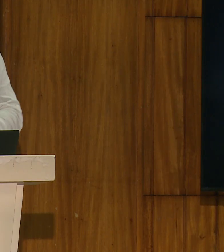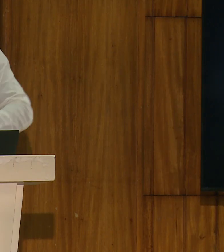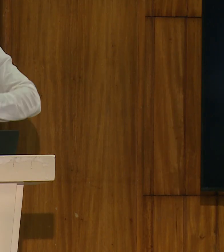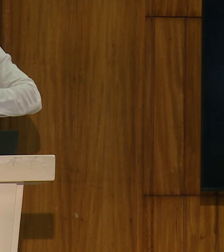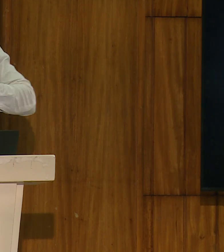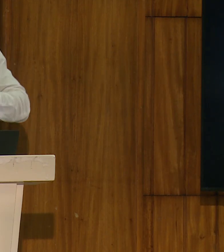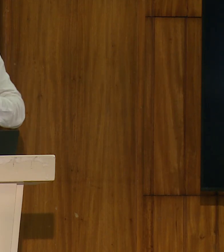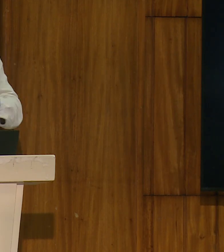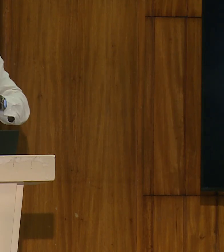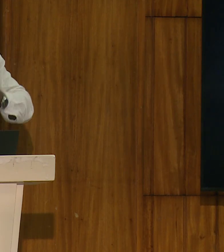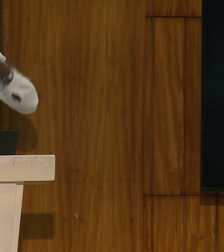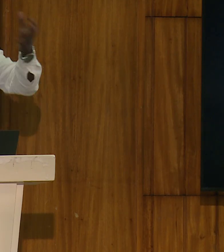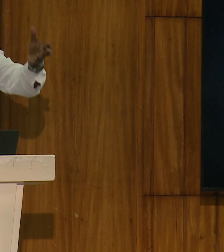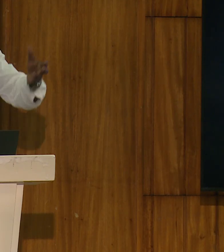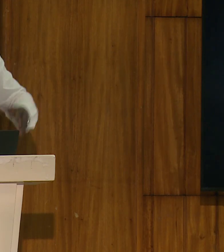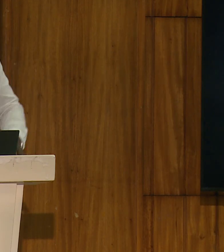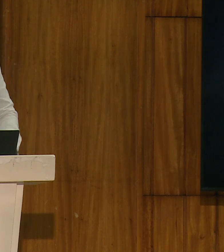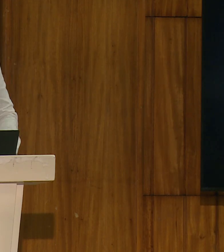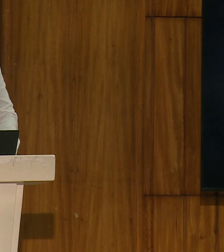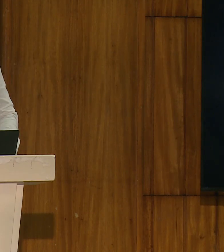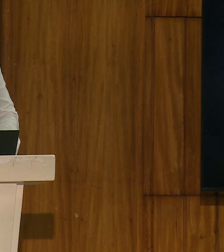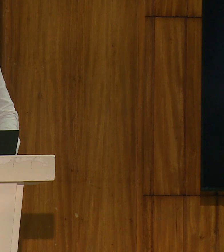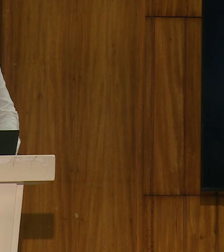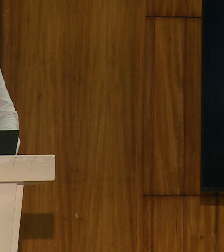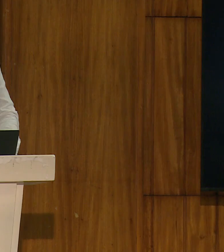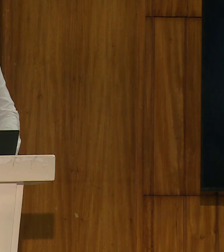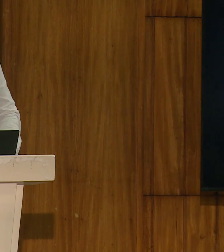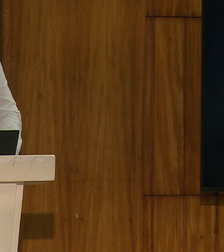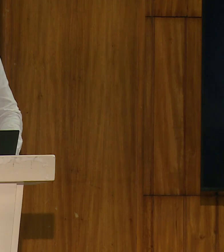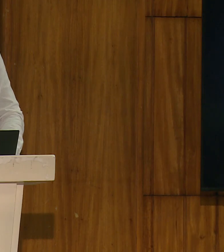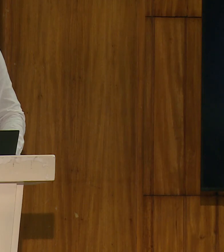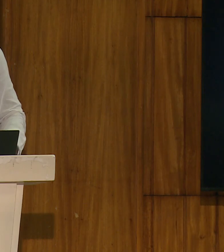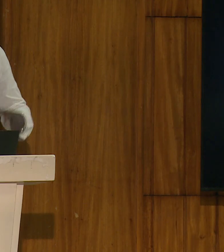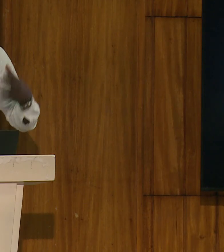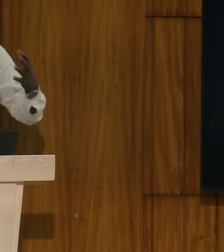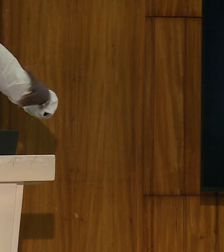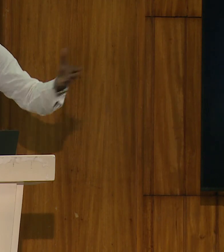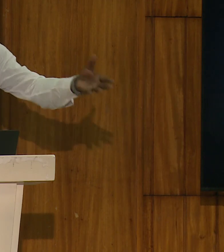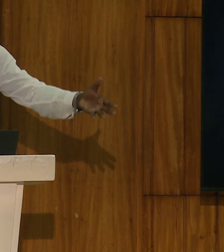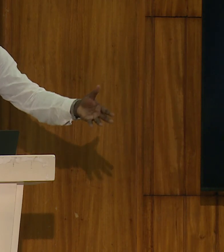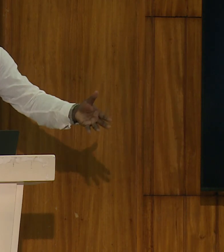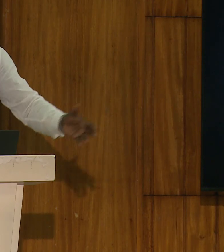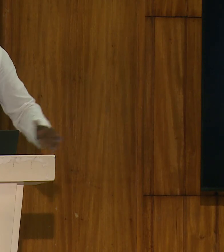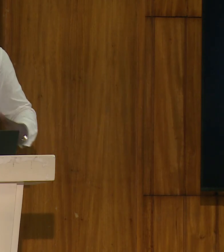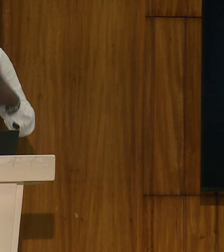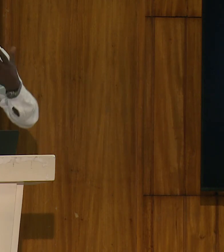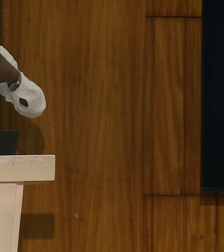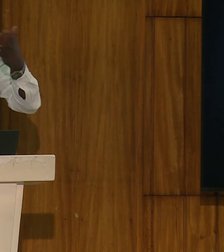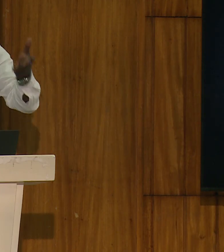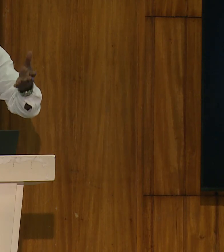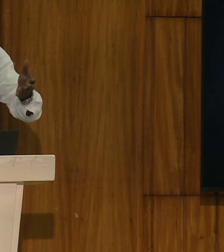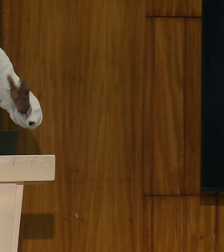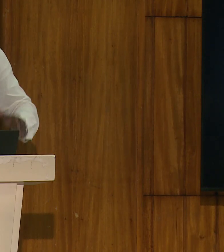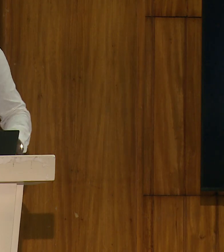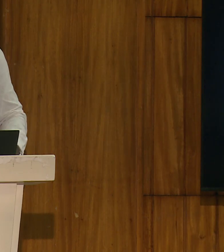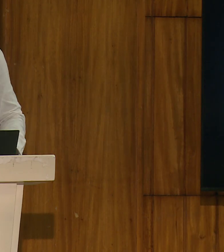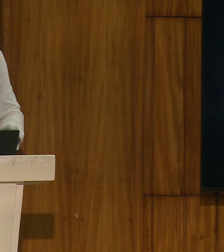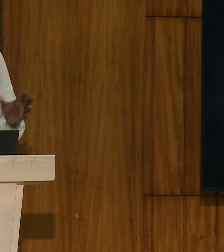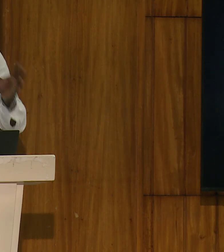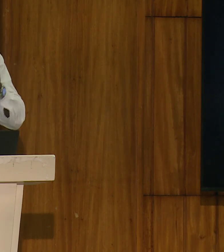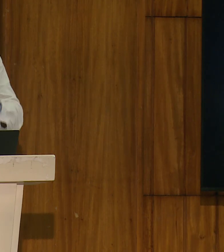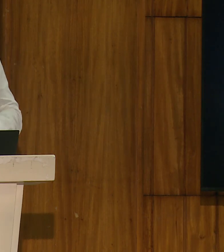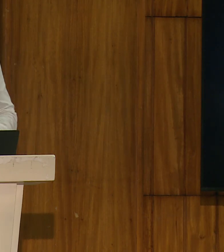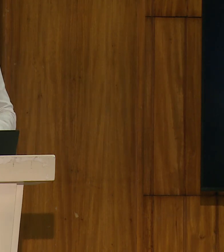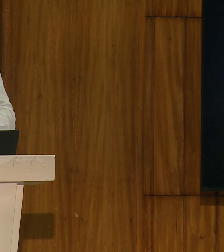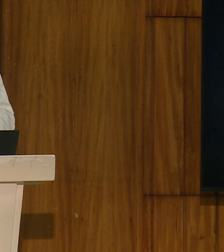país, para que con eso puedan sensibilizar a sus pares. Y eso lo hemos probado en el terreno. Estos vídeos han sido aceptados y